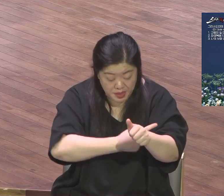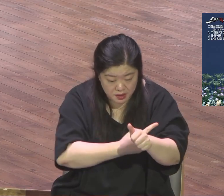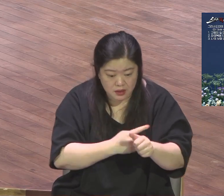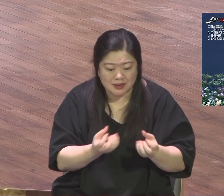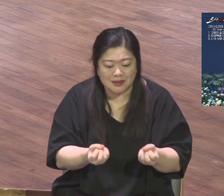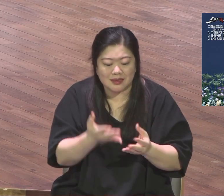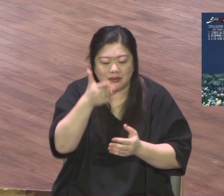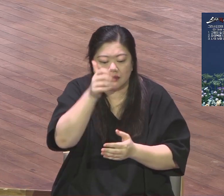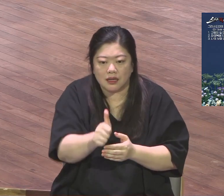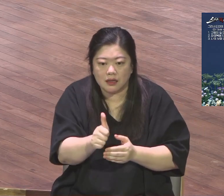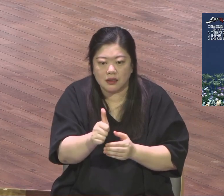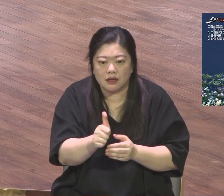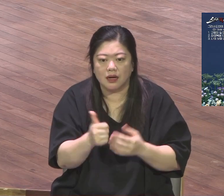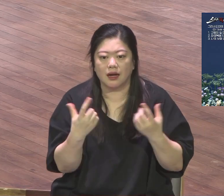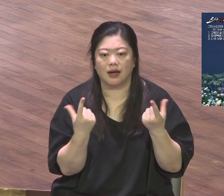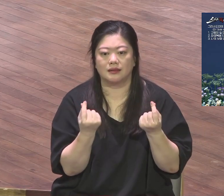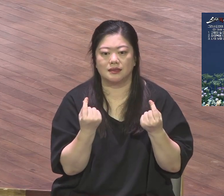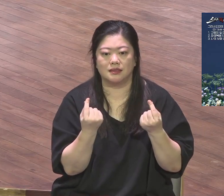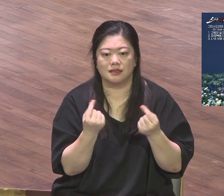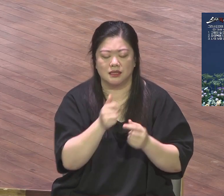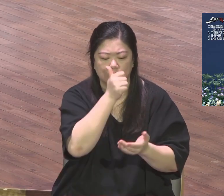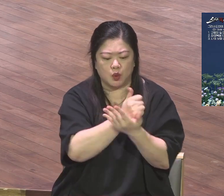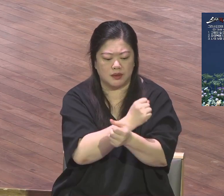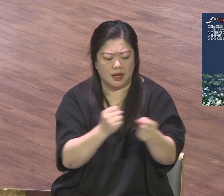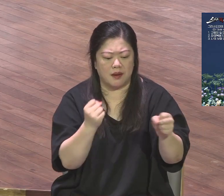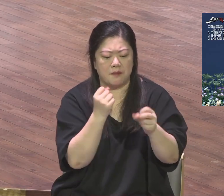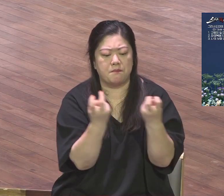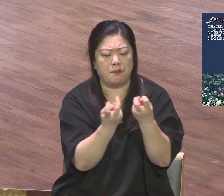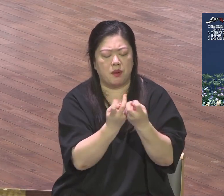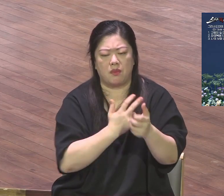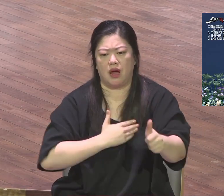천부적인 그 소명에 따라서 일하는 것이다. 이 원리거든요.